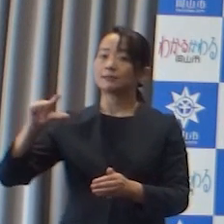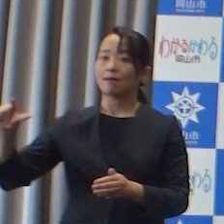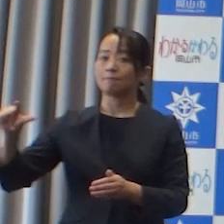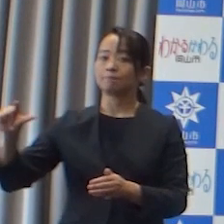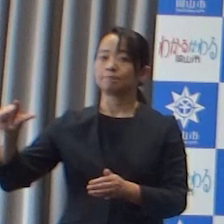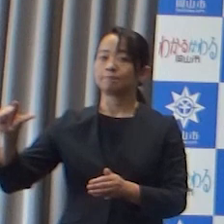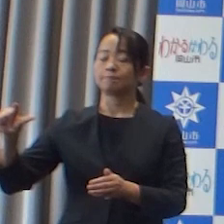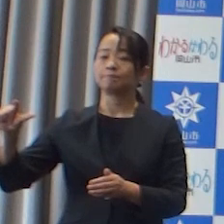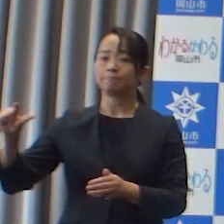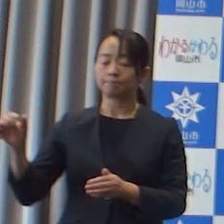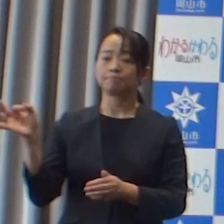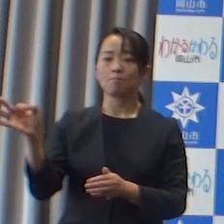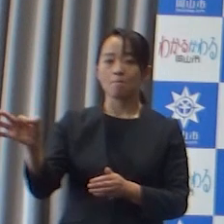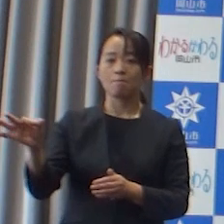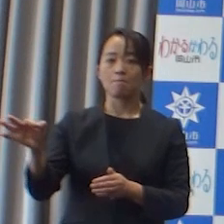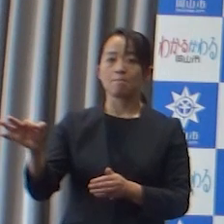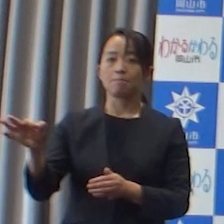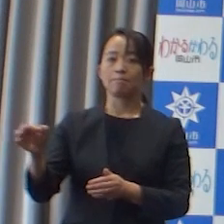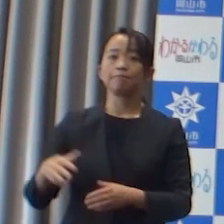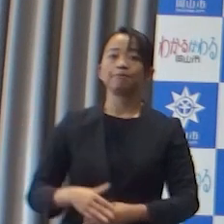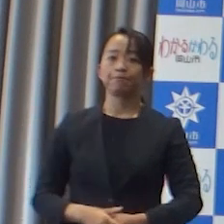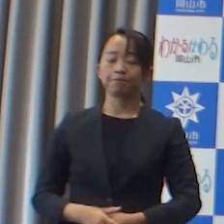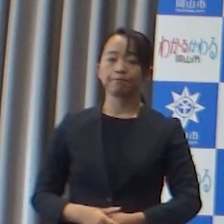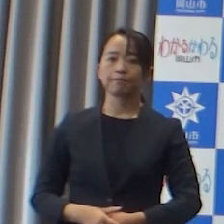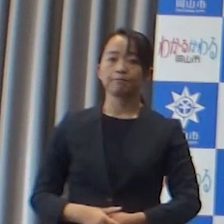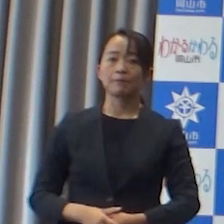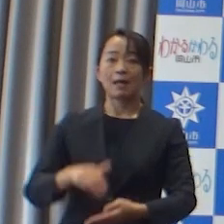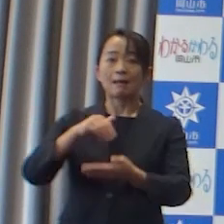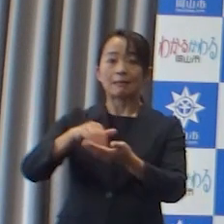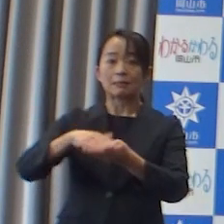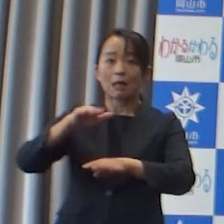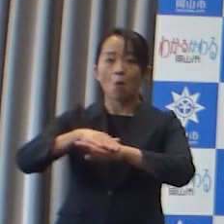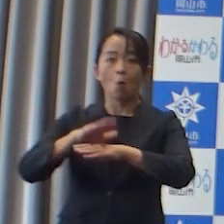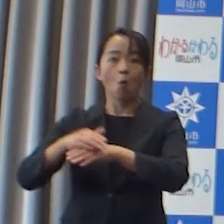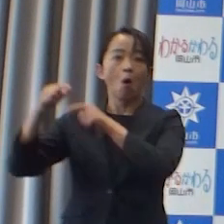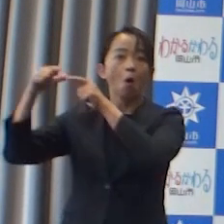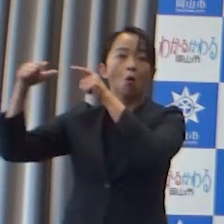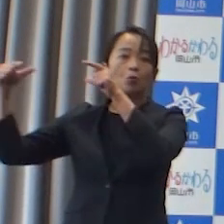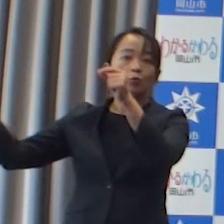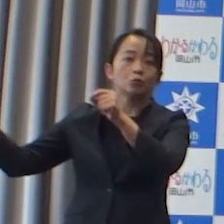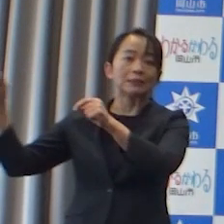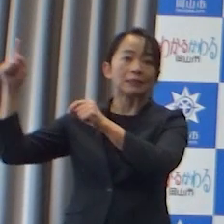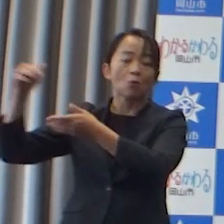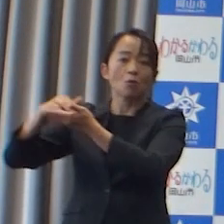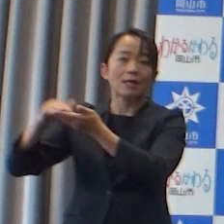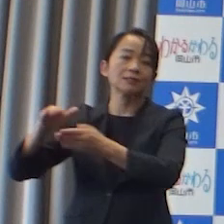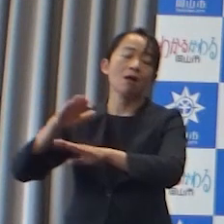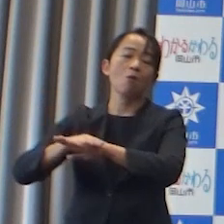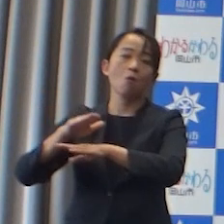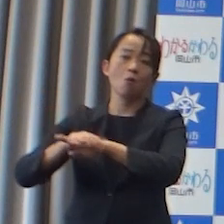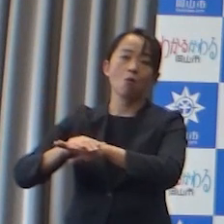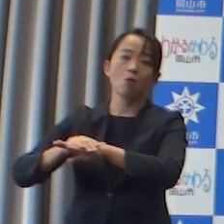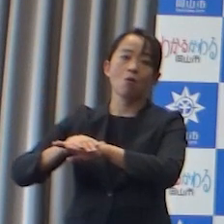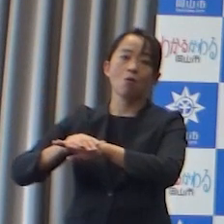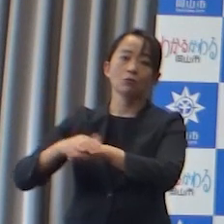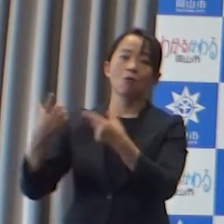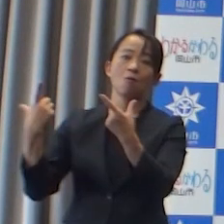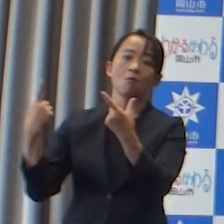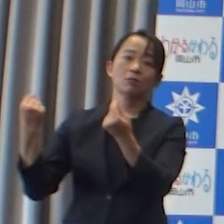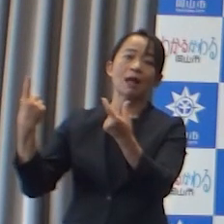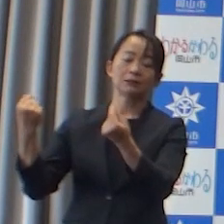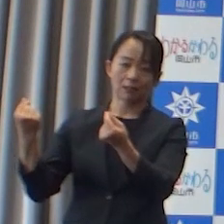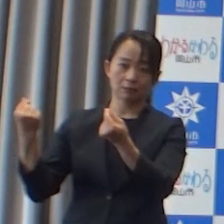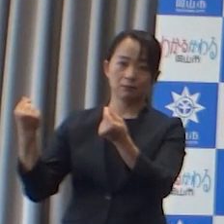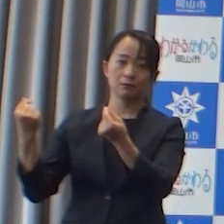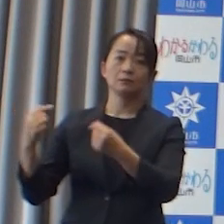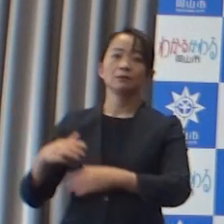価については国が行っている高圧契約に対する支援と同額としております。